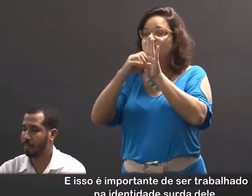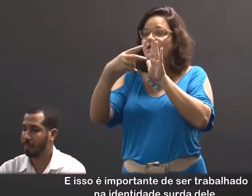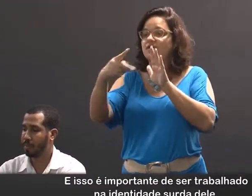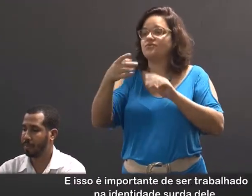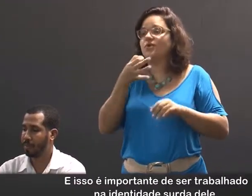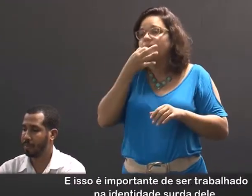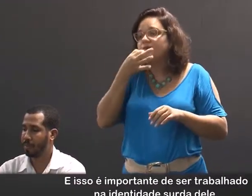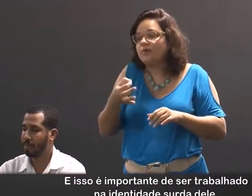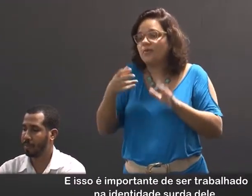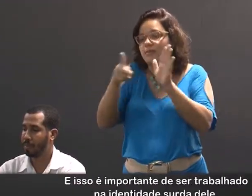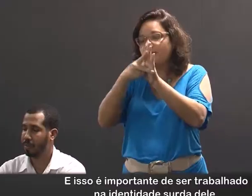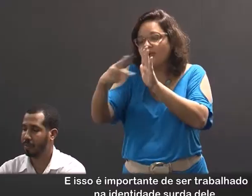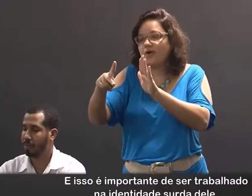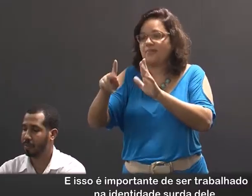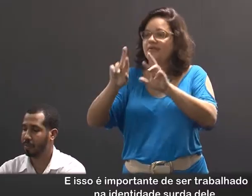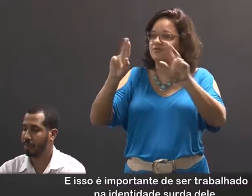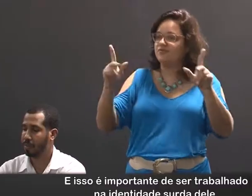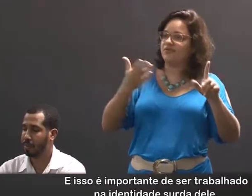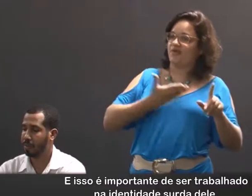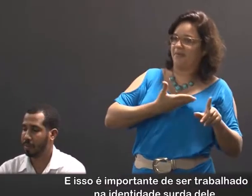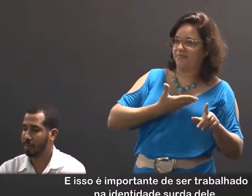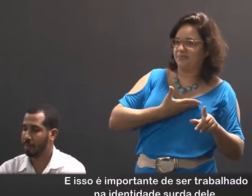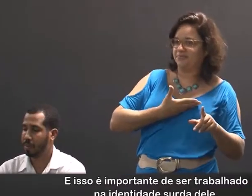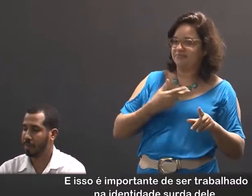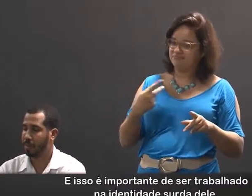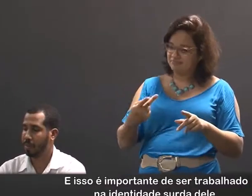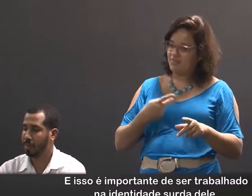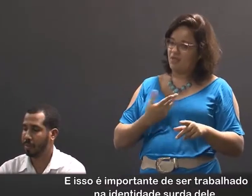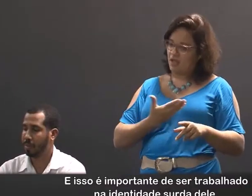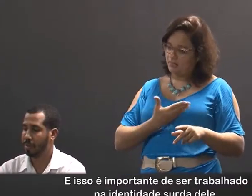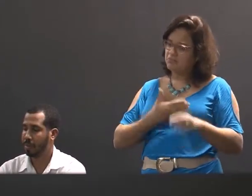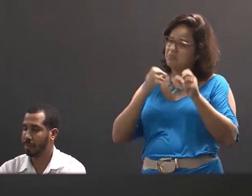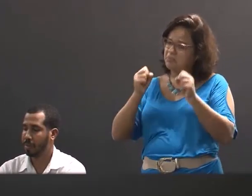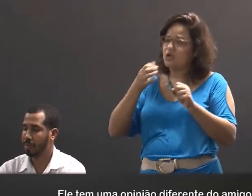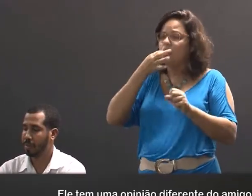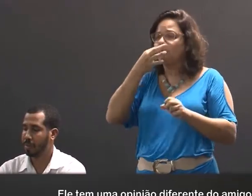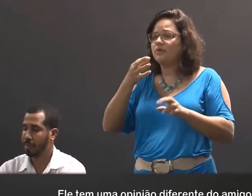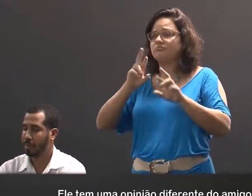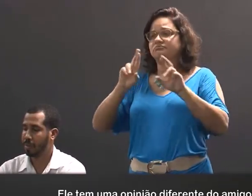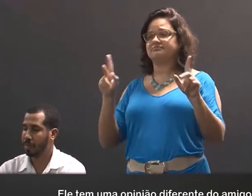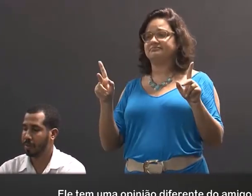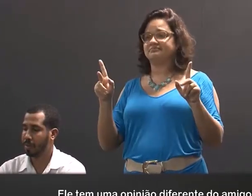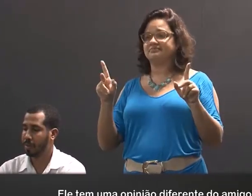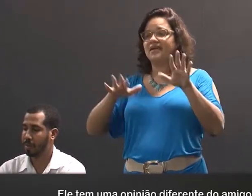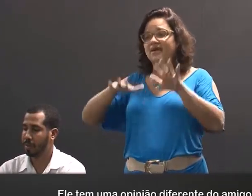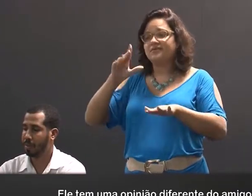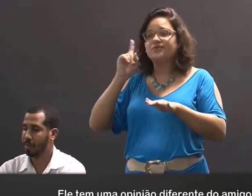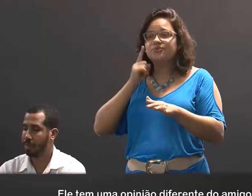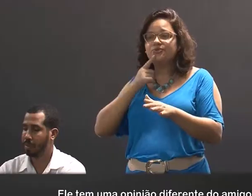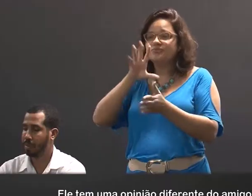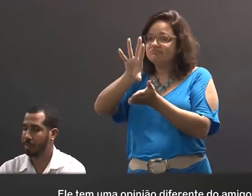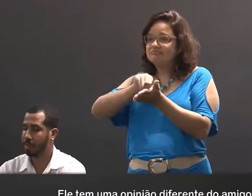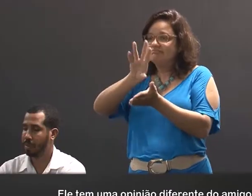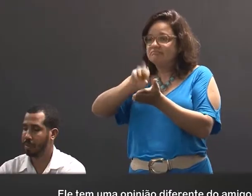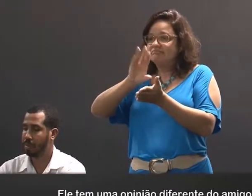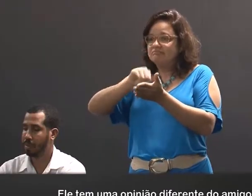é importante ser trabalhado na identidade surda dele, né? Ele tem uma opinião diferente do amigo. Então o